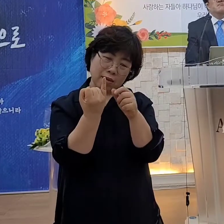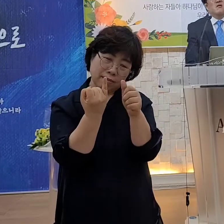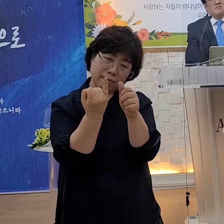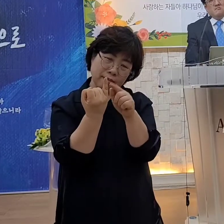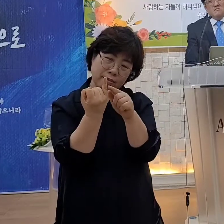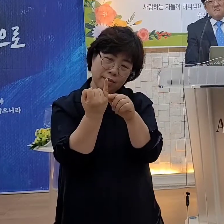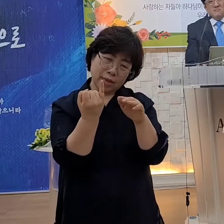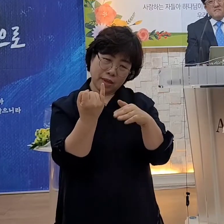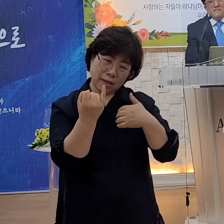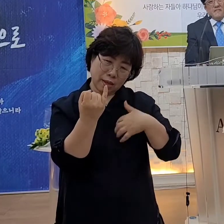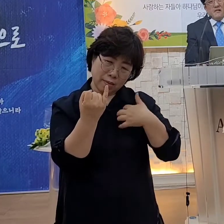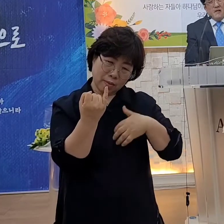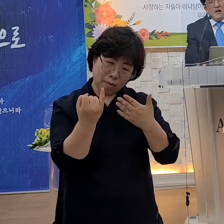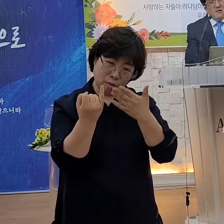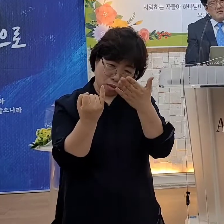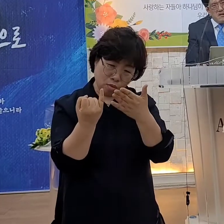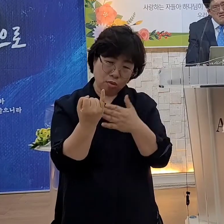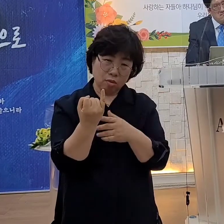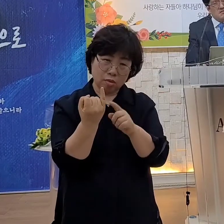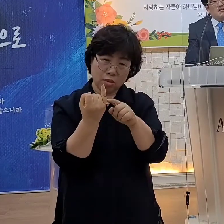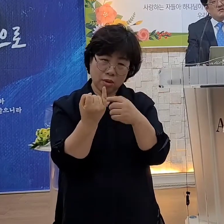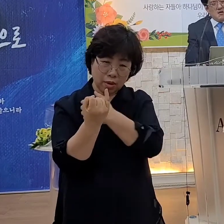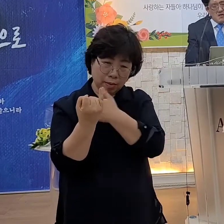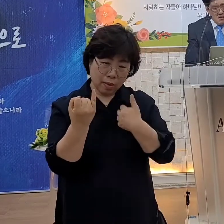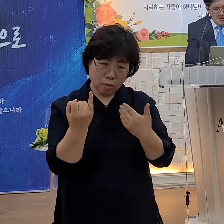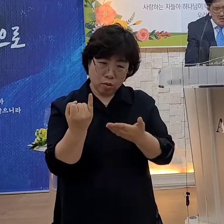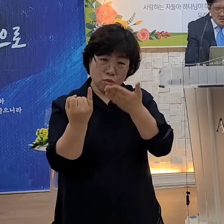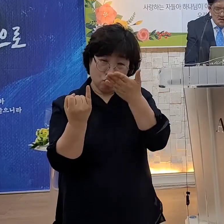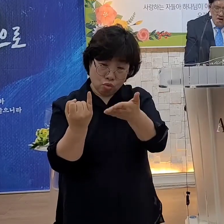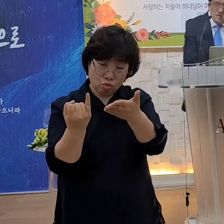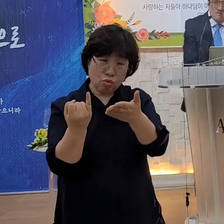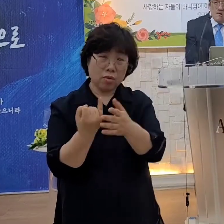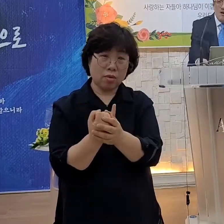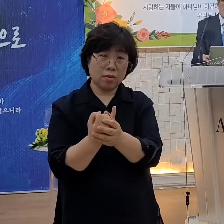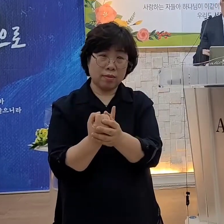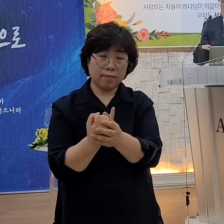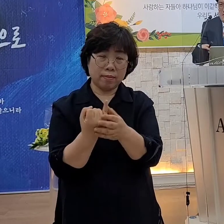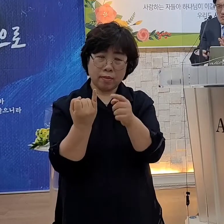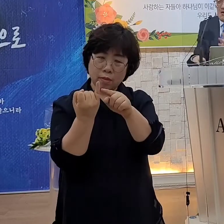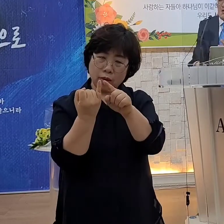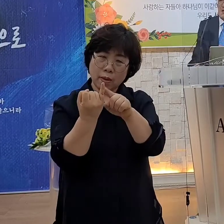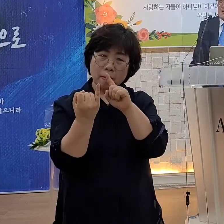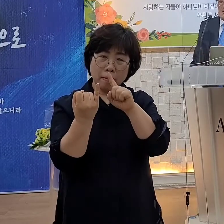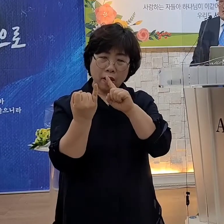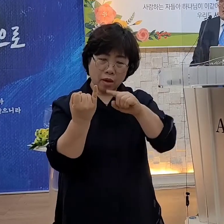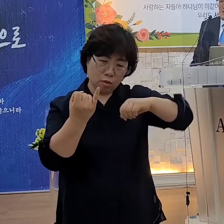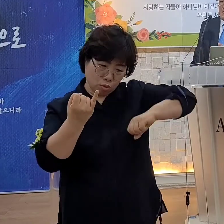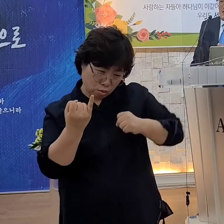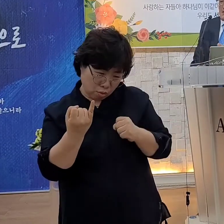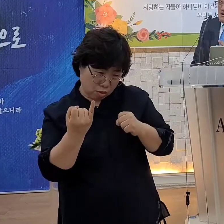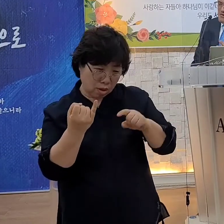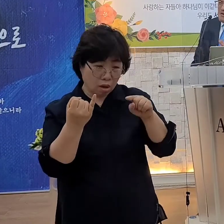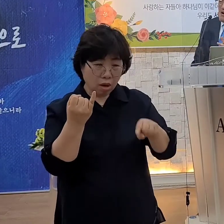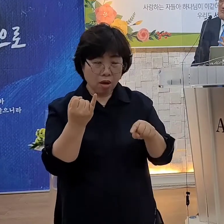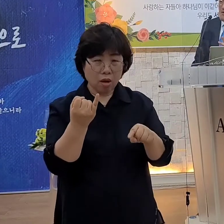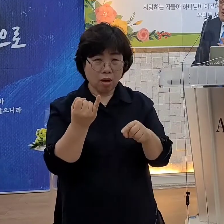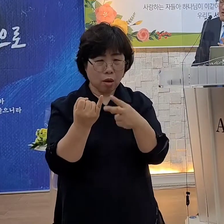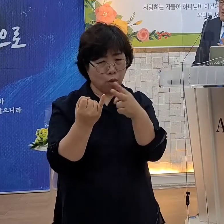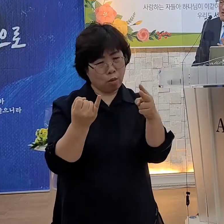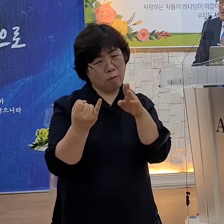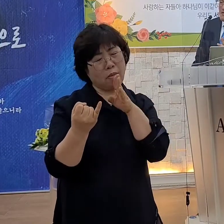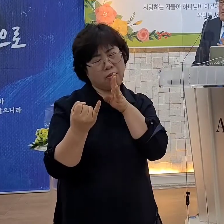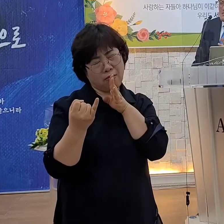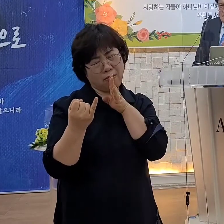아내를 기쁘게 하고 아내를 만족시키는 게 최소한 아내 말 듣는 게 이게